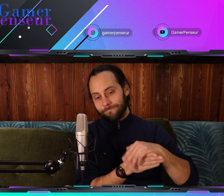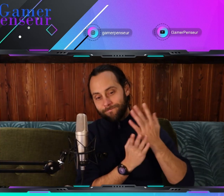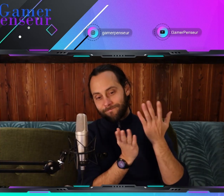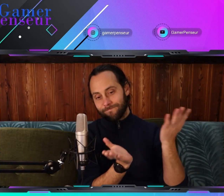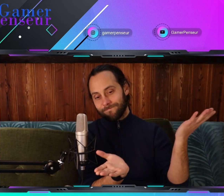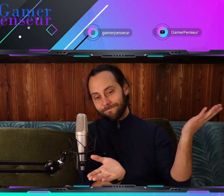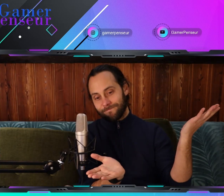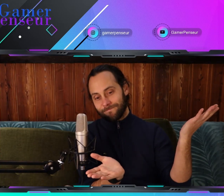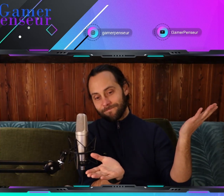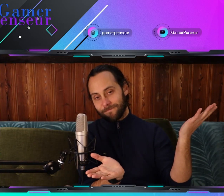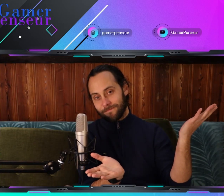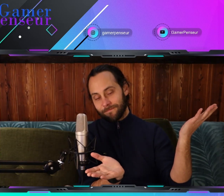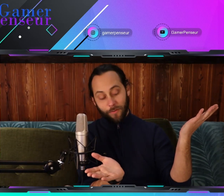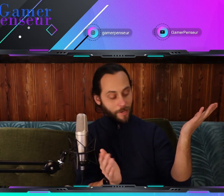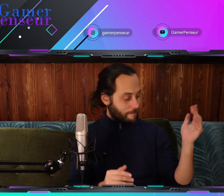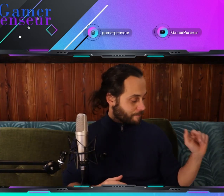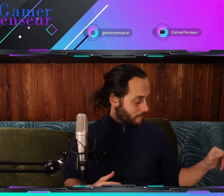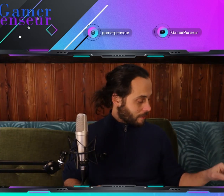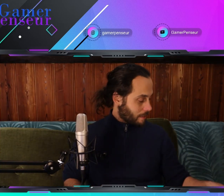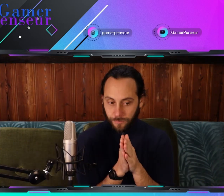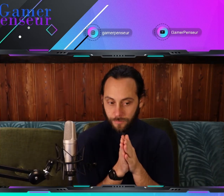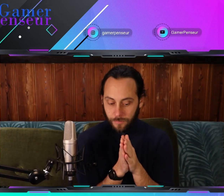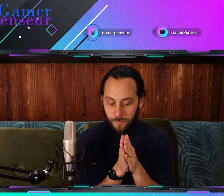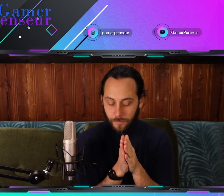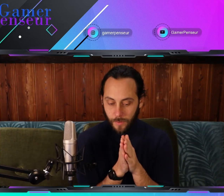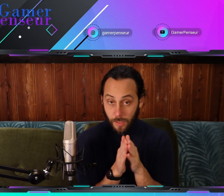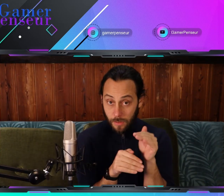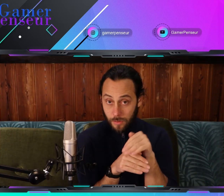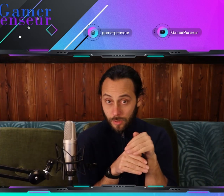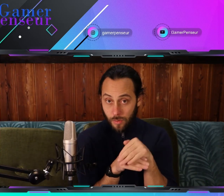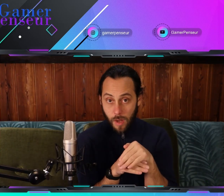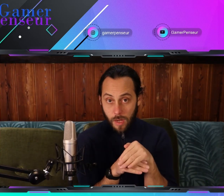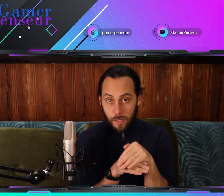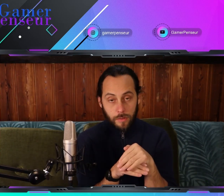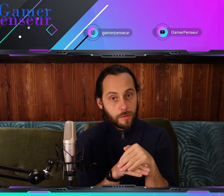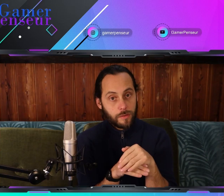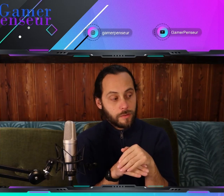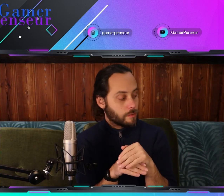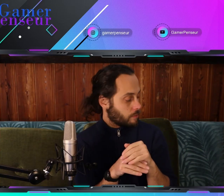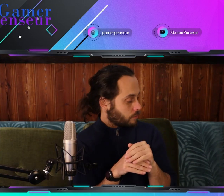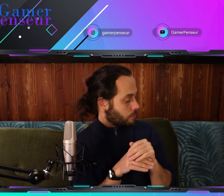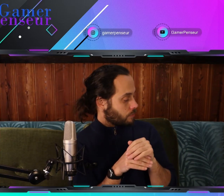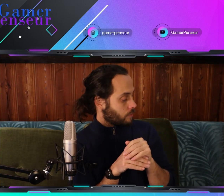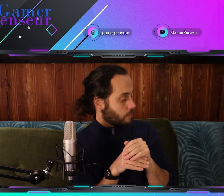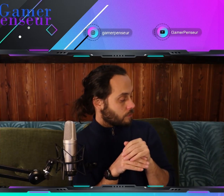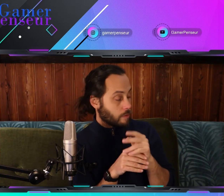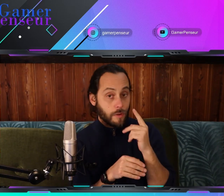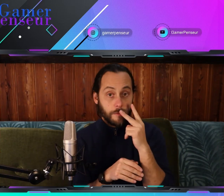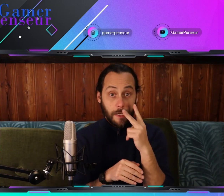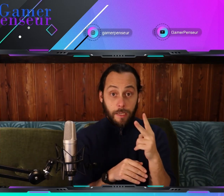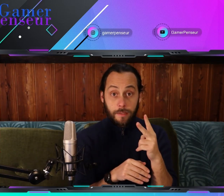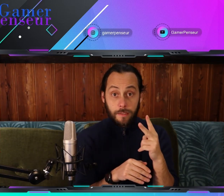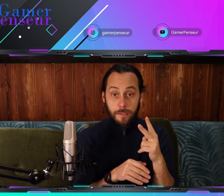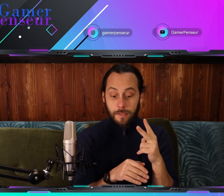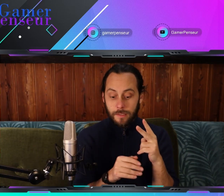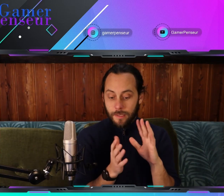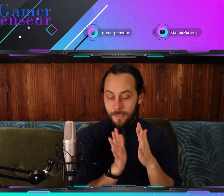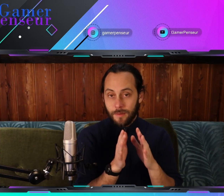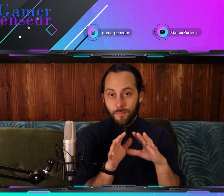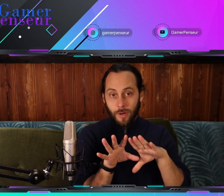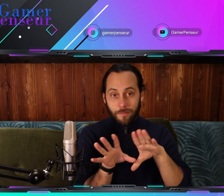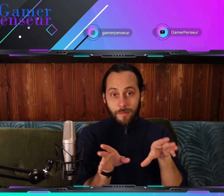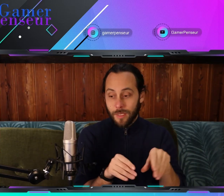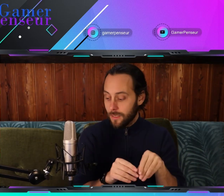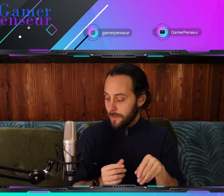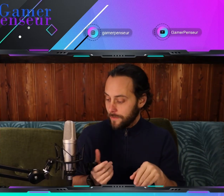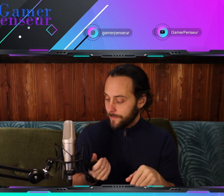Bonsoir. Ben voilà. Ce soir, on va regarder les signes